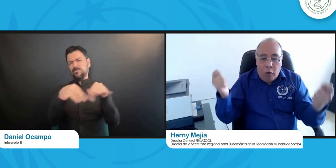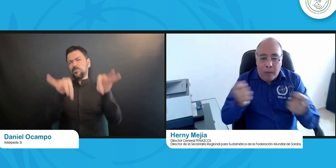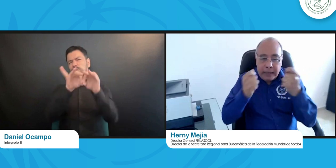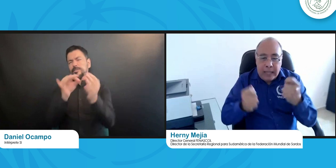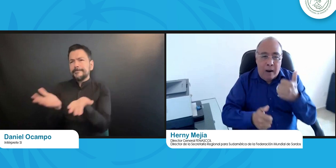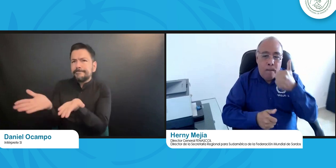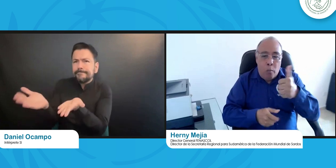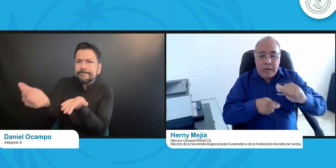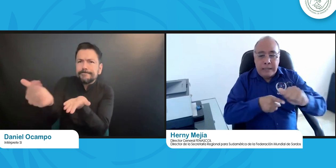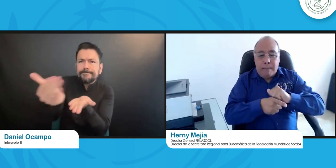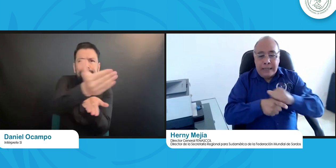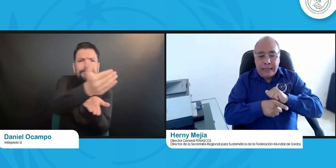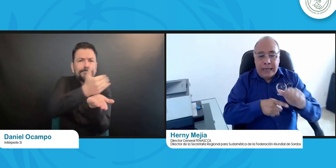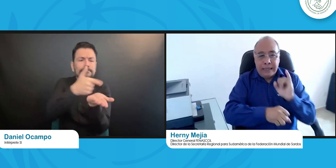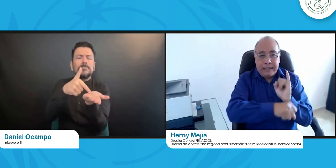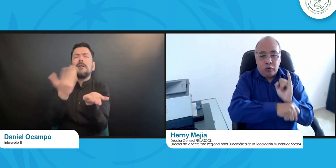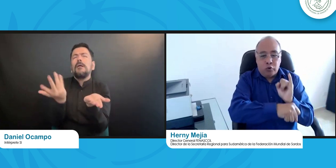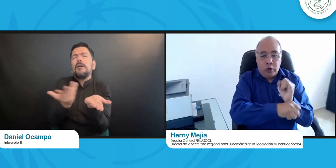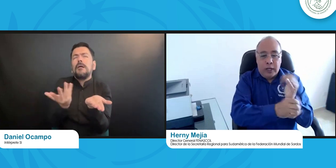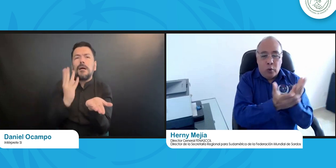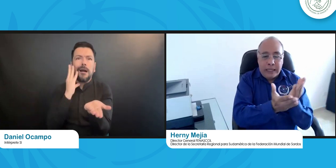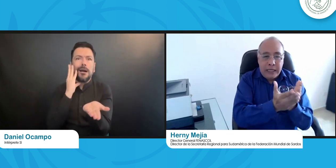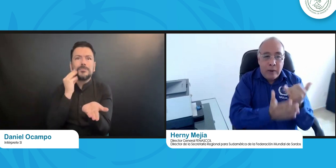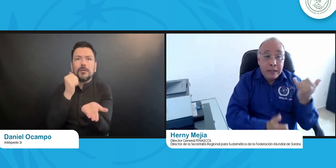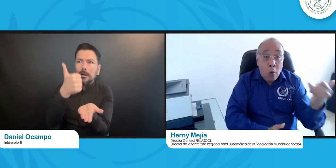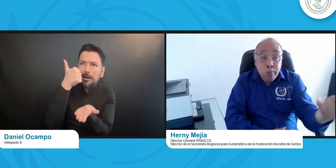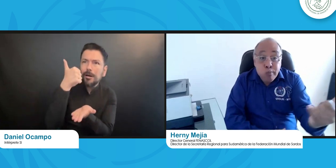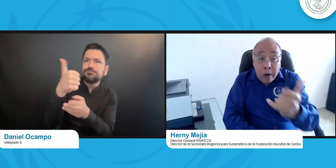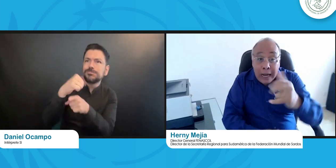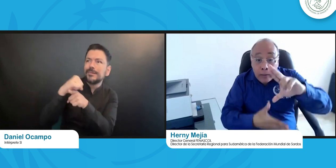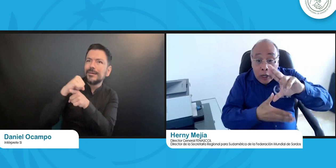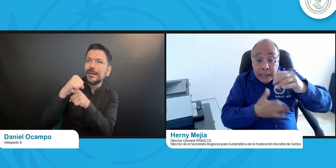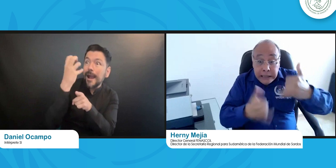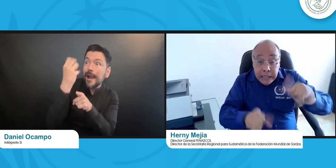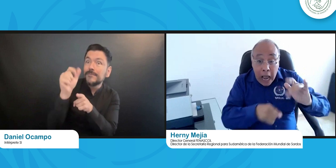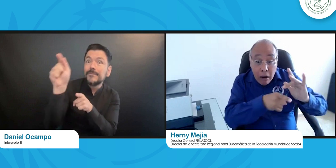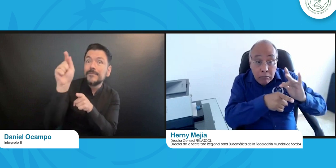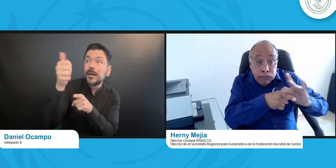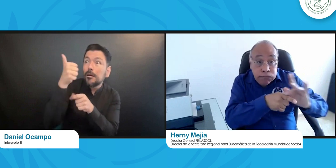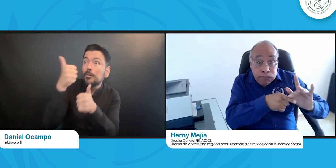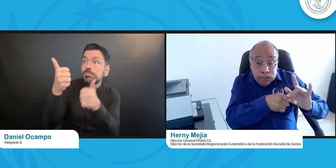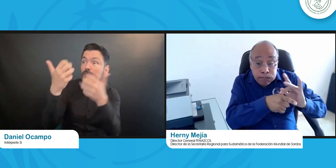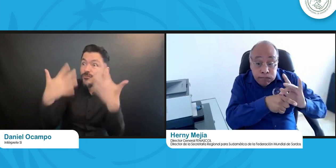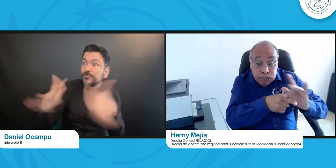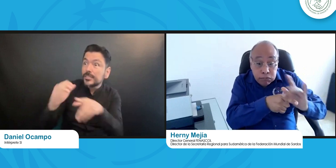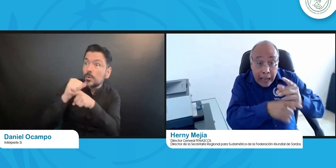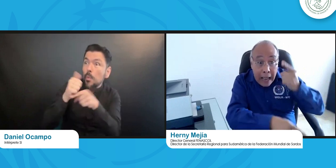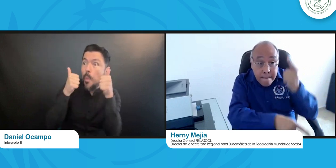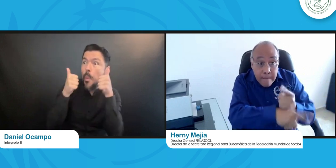es fundamental recoger y fomentar las buenas prácticas de instituciones educativas